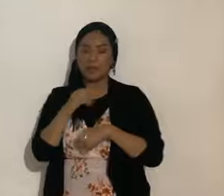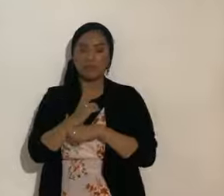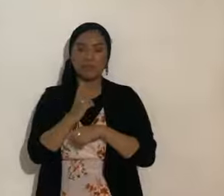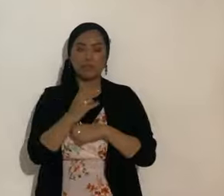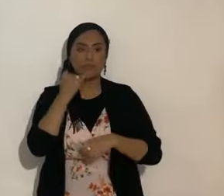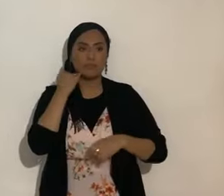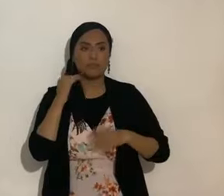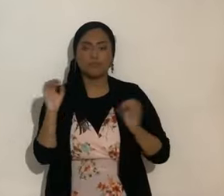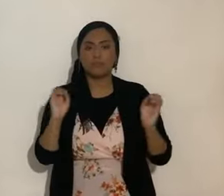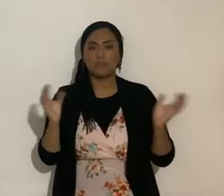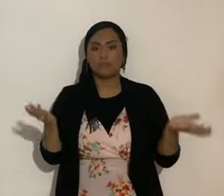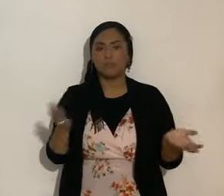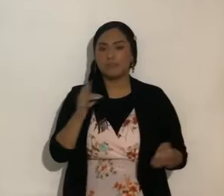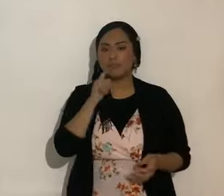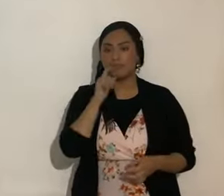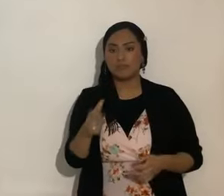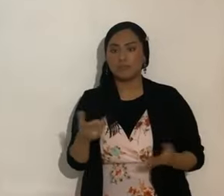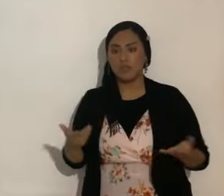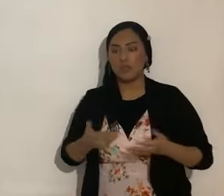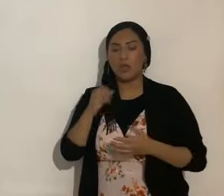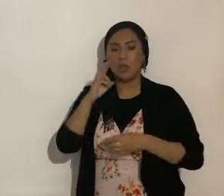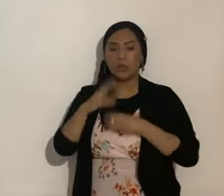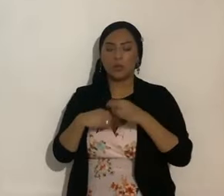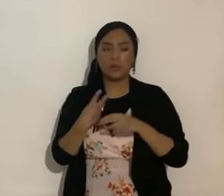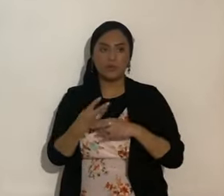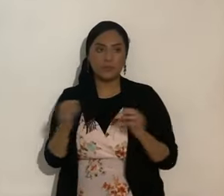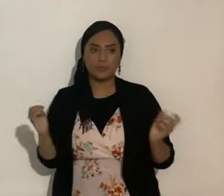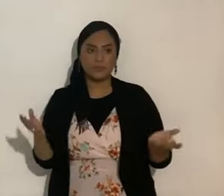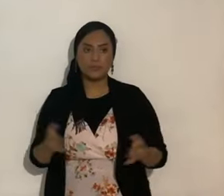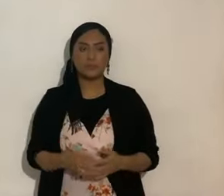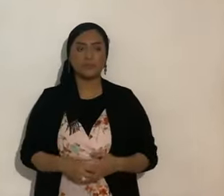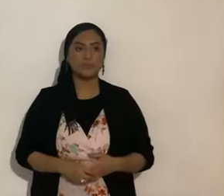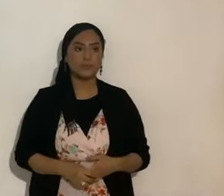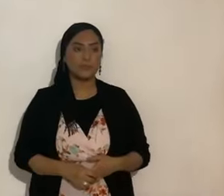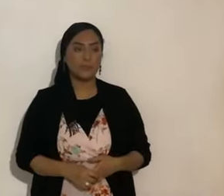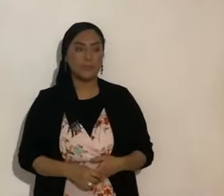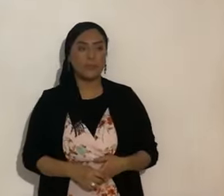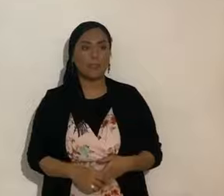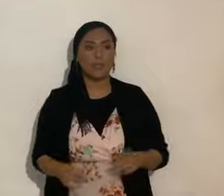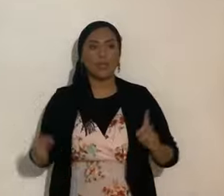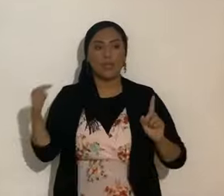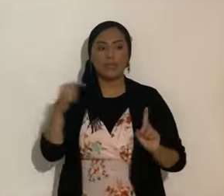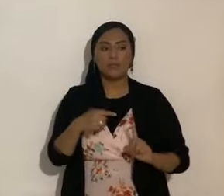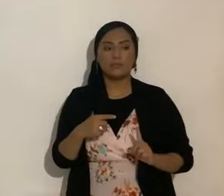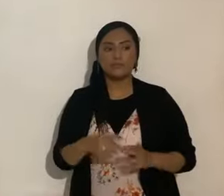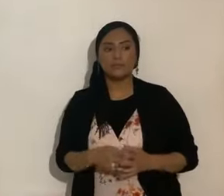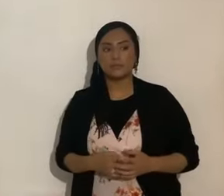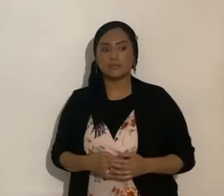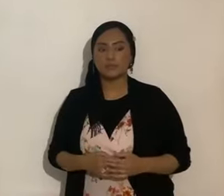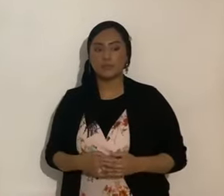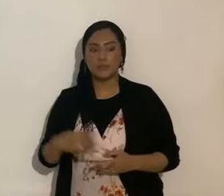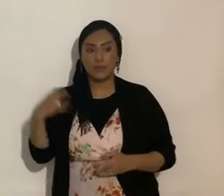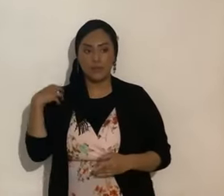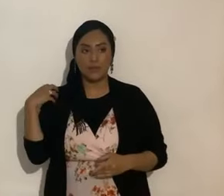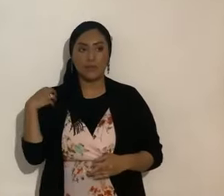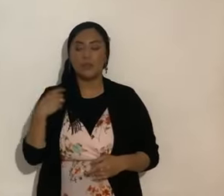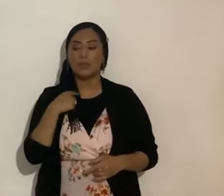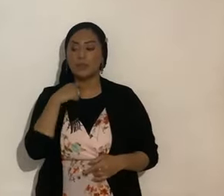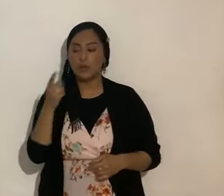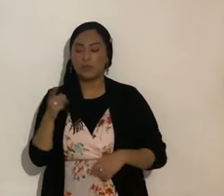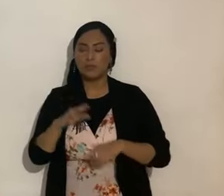congregación, dentro de la Keilah, ni local, ni mundial de gozo y paz. Entonces, el dueño de la viña les